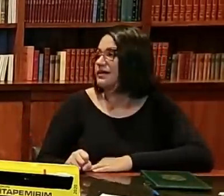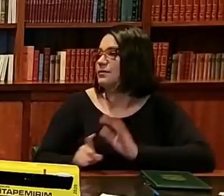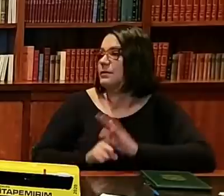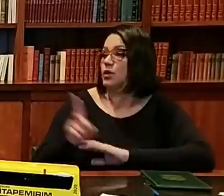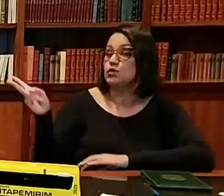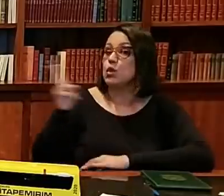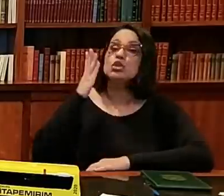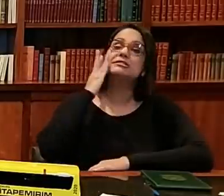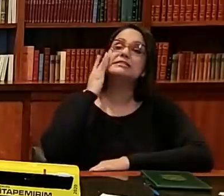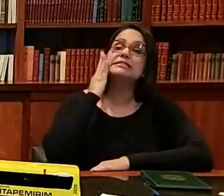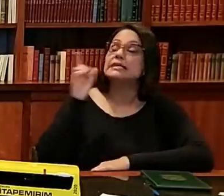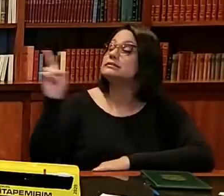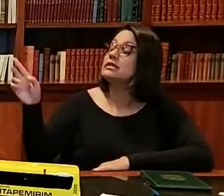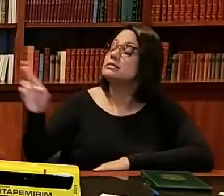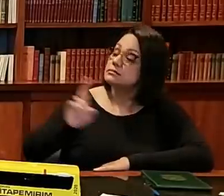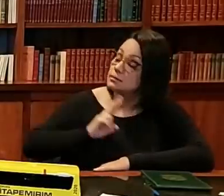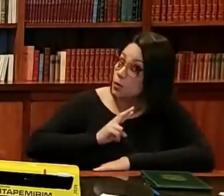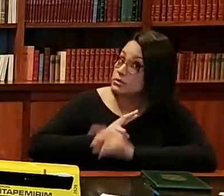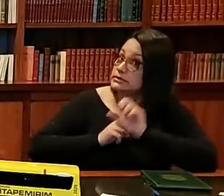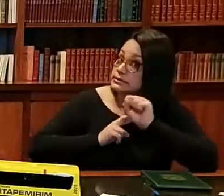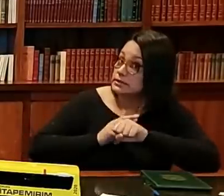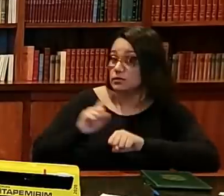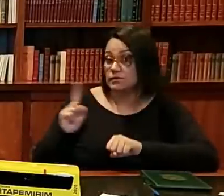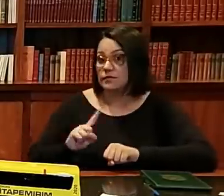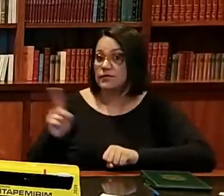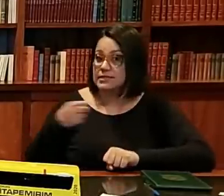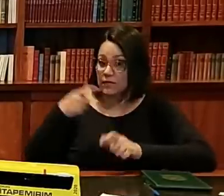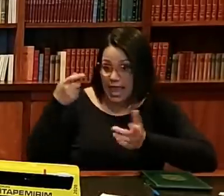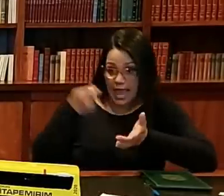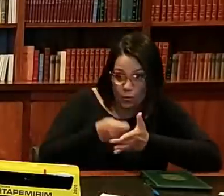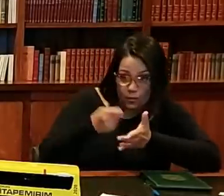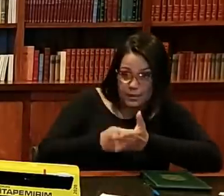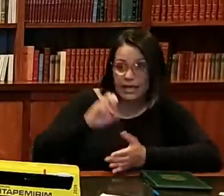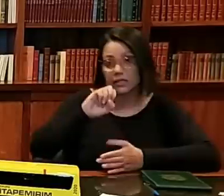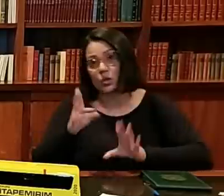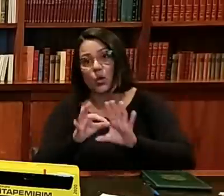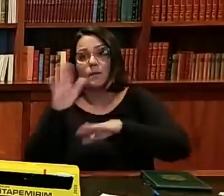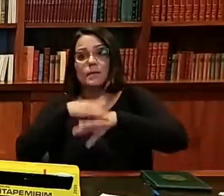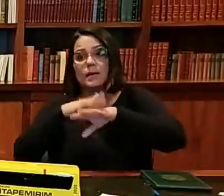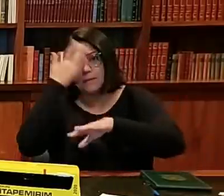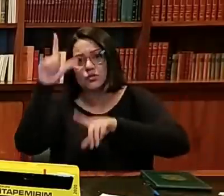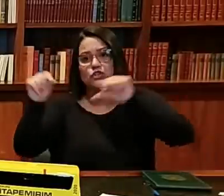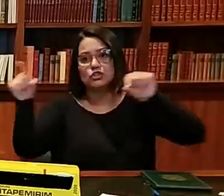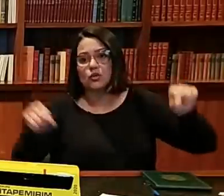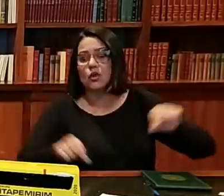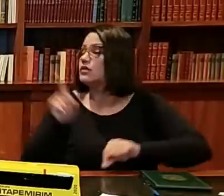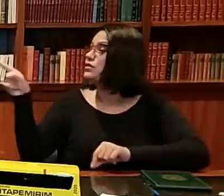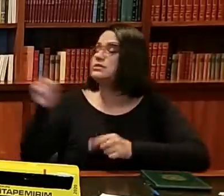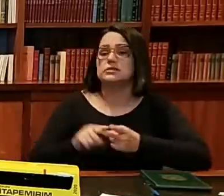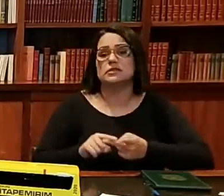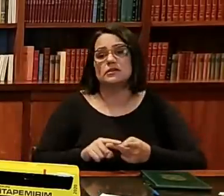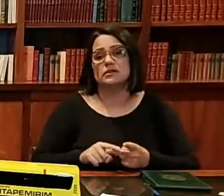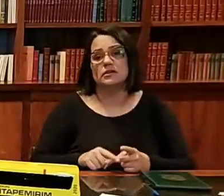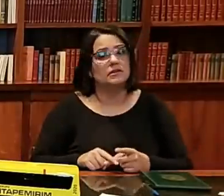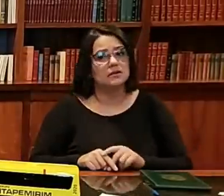Capitão Tarcísio, a vacina, depender de você, seria obrigatória ou facultativa? Facultativo. Depende de você. É como